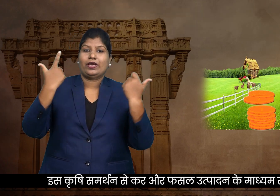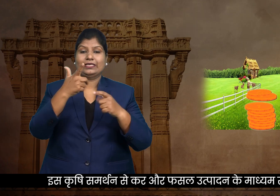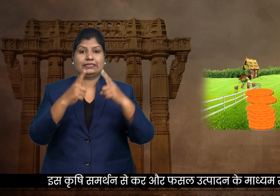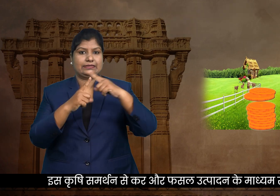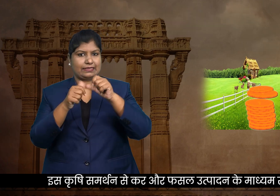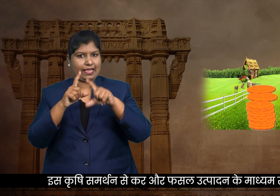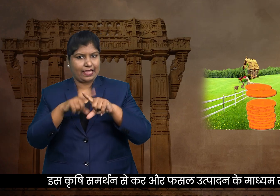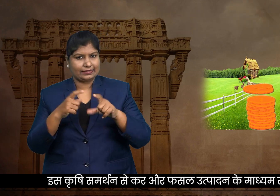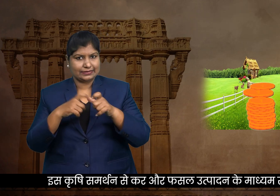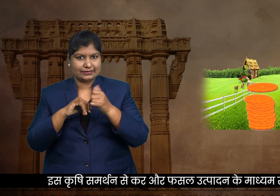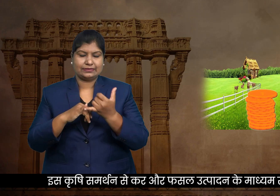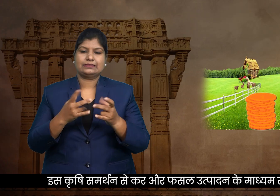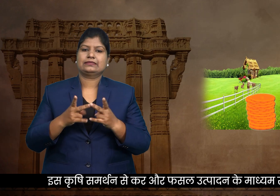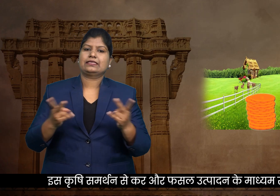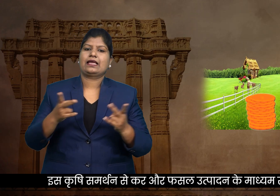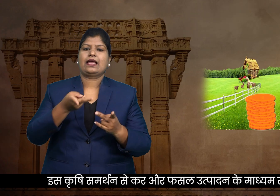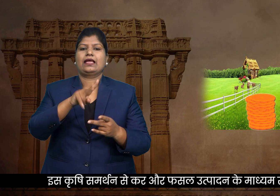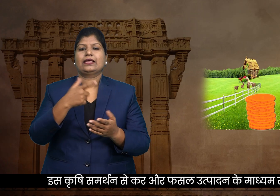हुई।